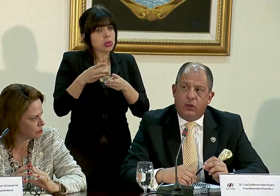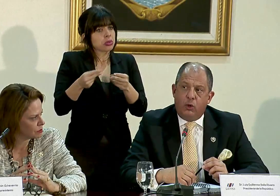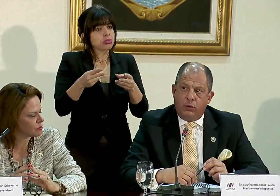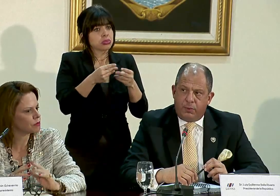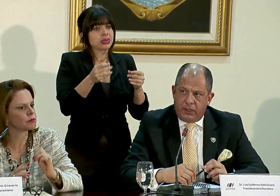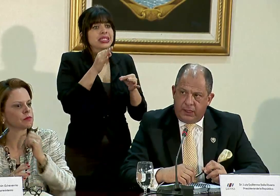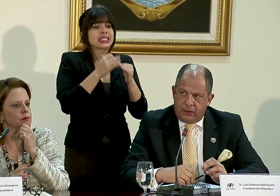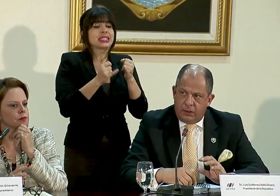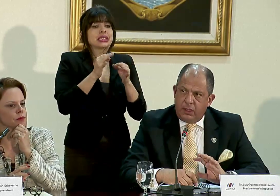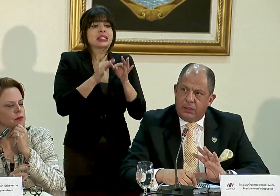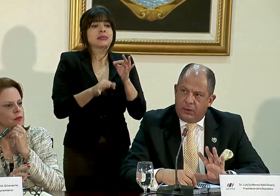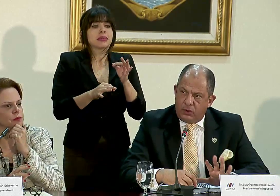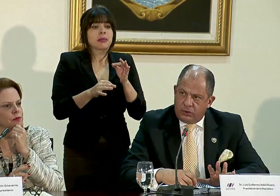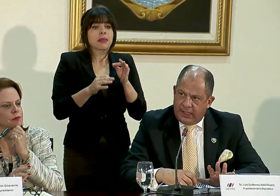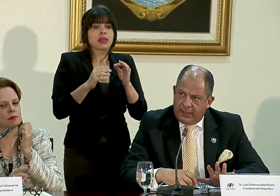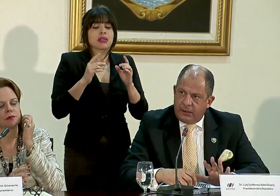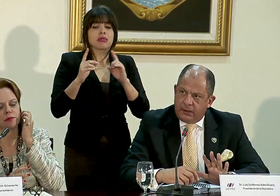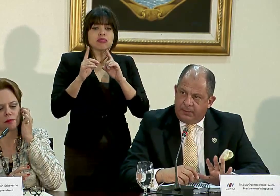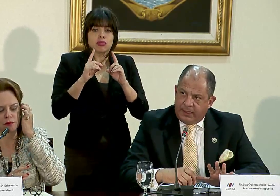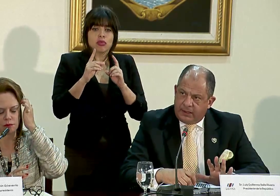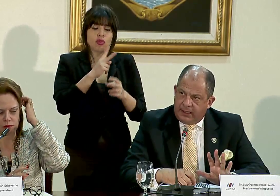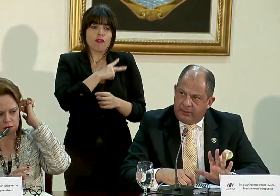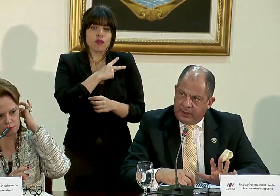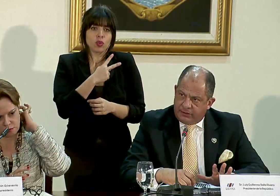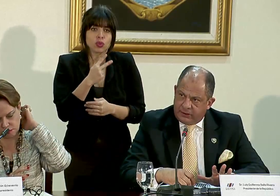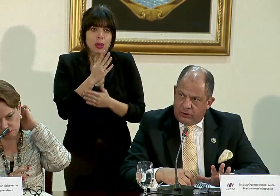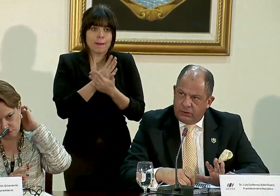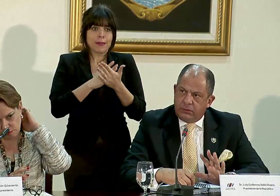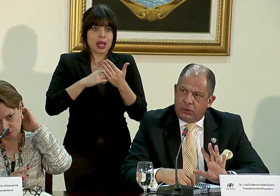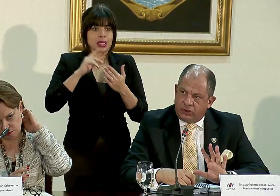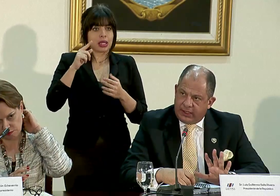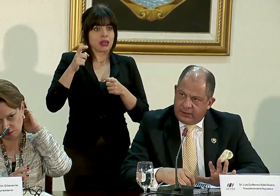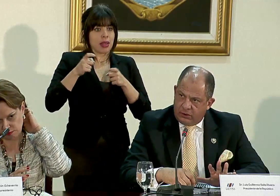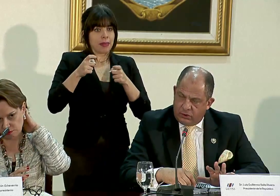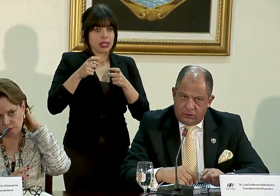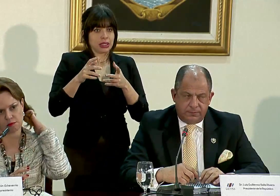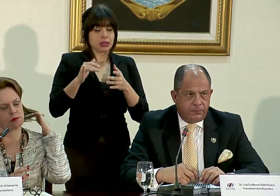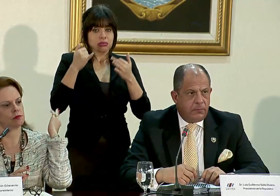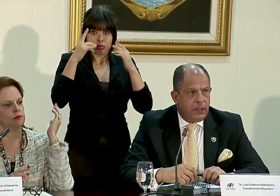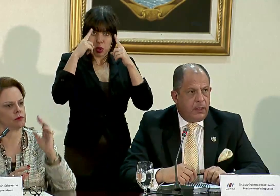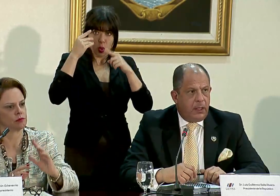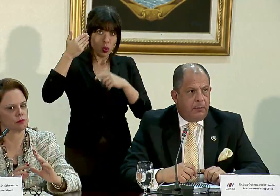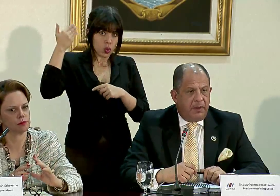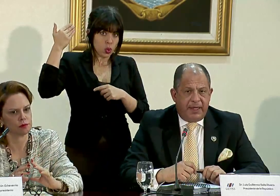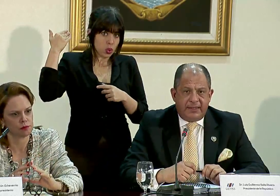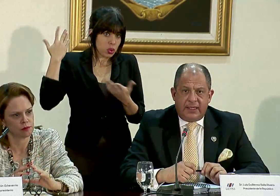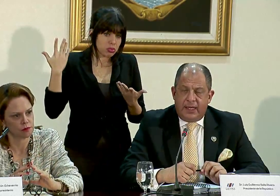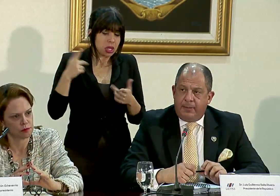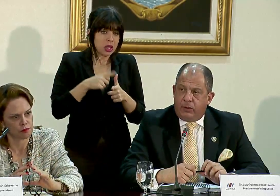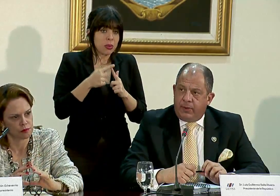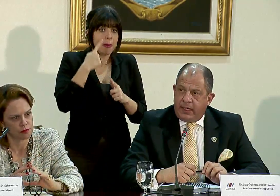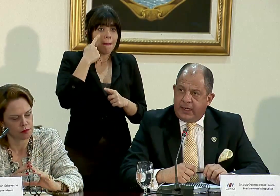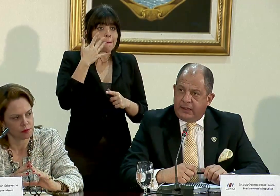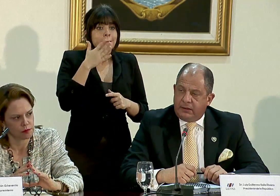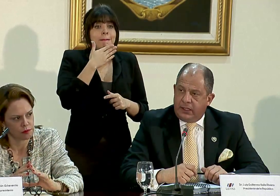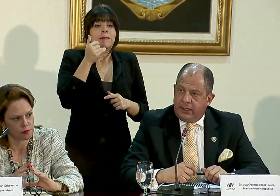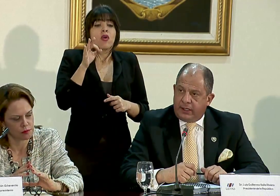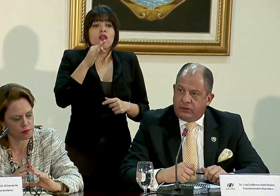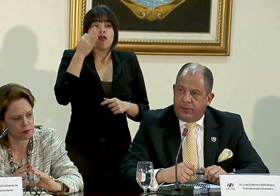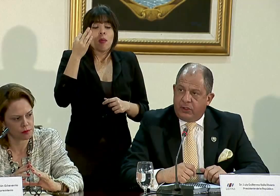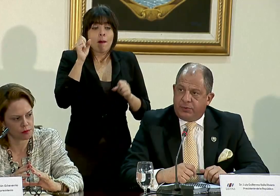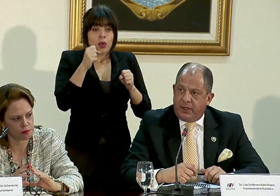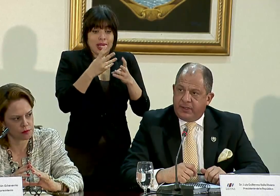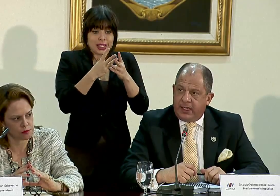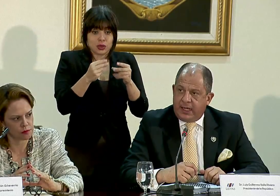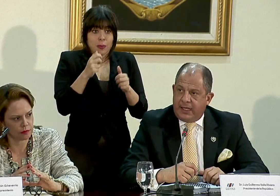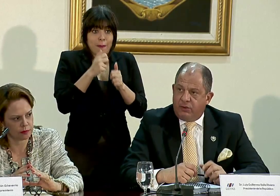simplemente con un poquitico de voluntad de parte de la administración cosa que se logró me parece que la mejor manera de